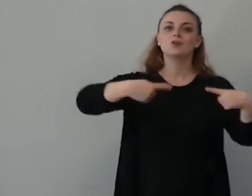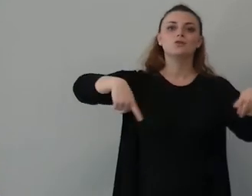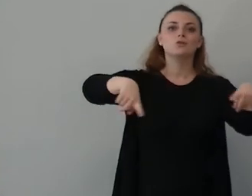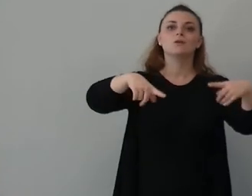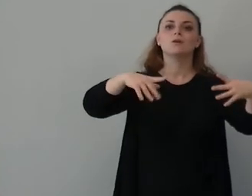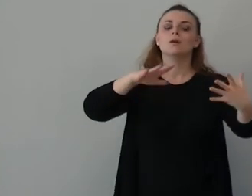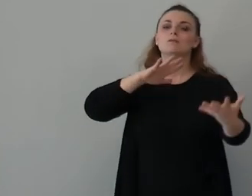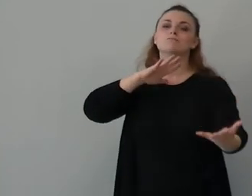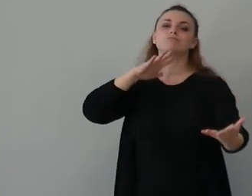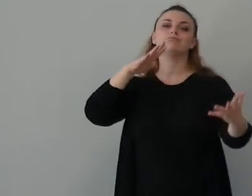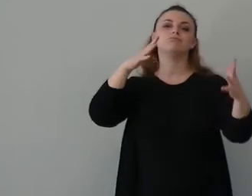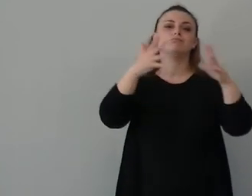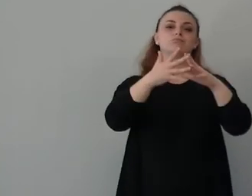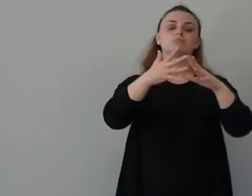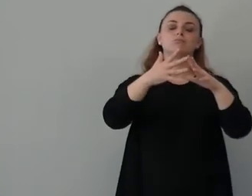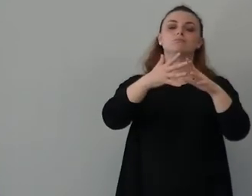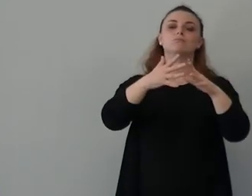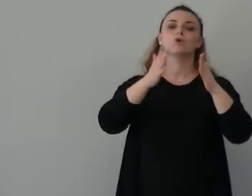e siate riconoscenti.